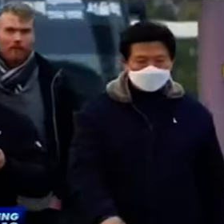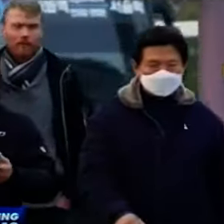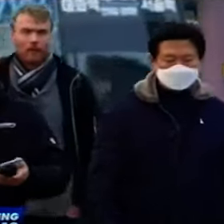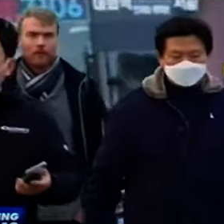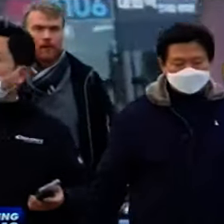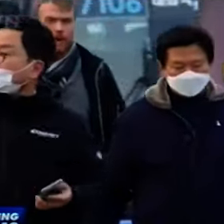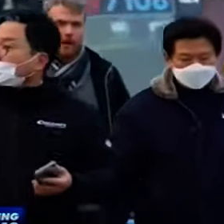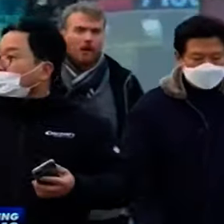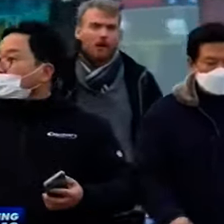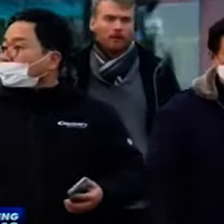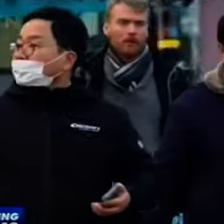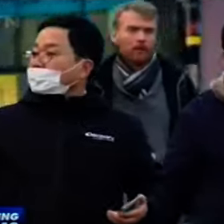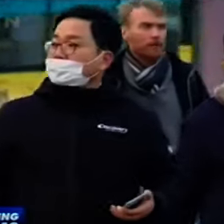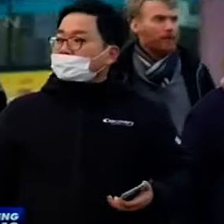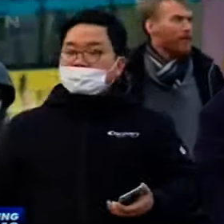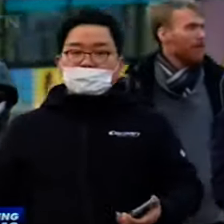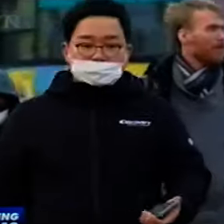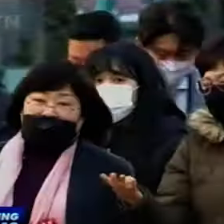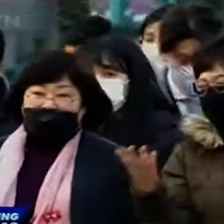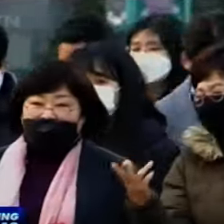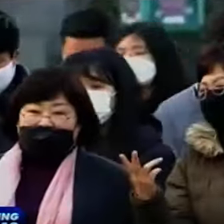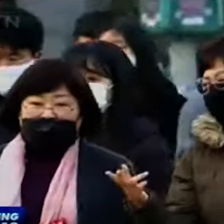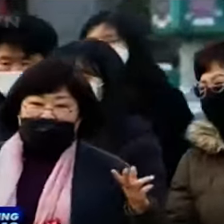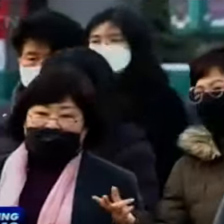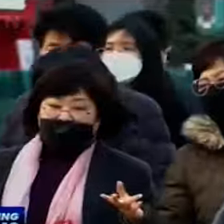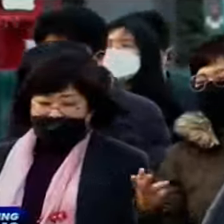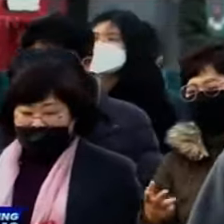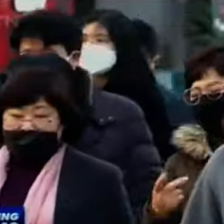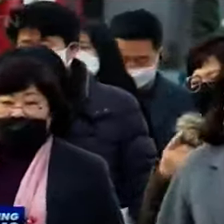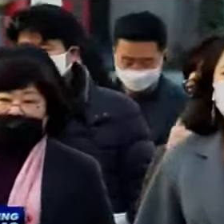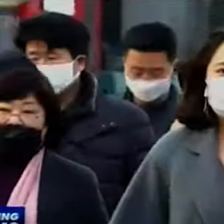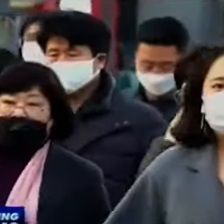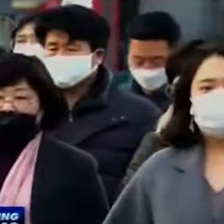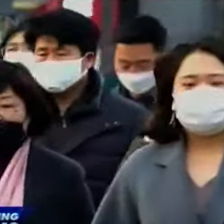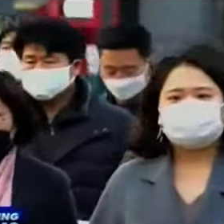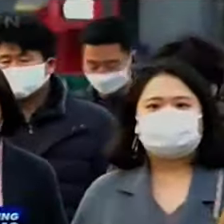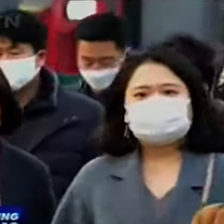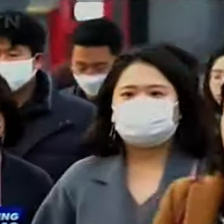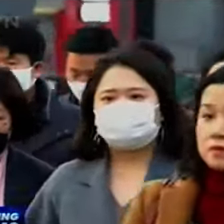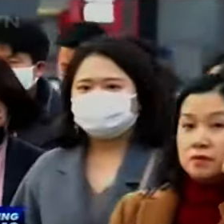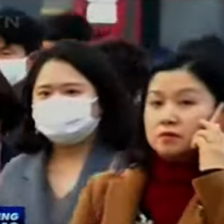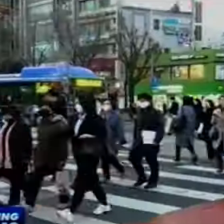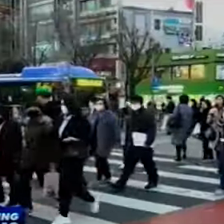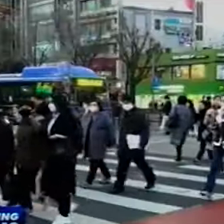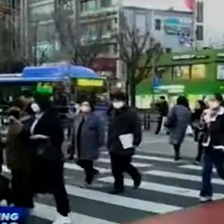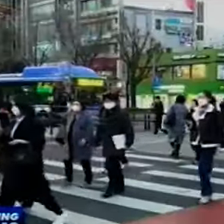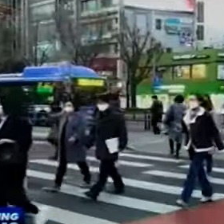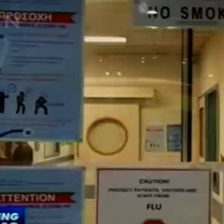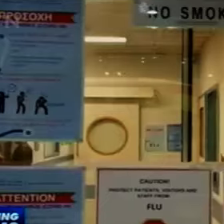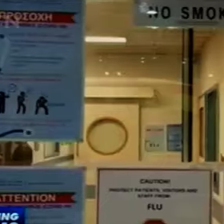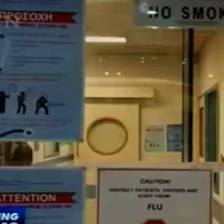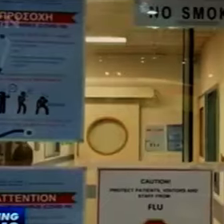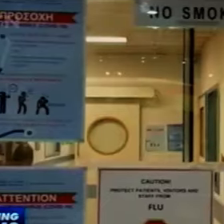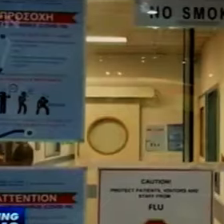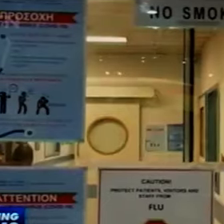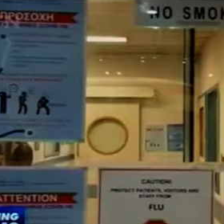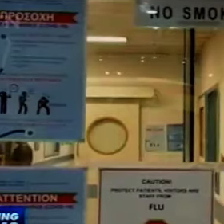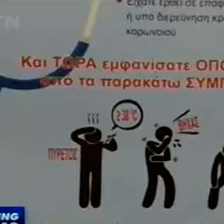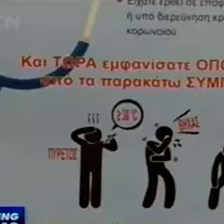il y en a plus de 1400 cas confirmés sa virus avec 28 qui mort. Secrétaire général de la